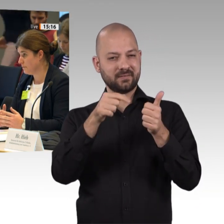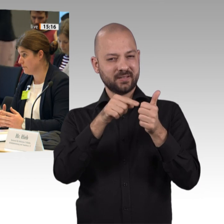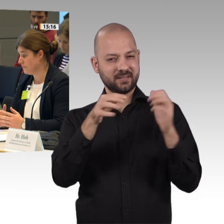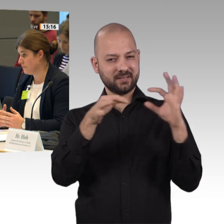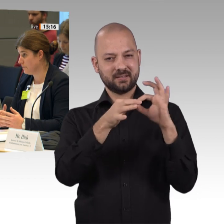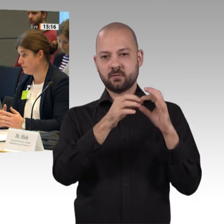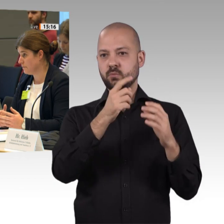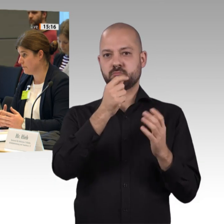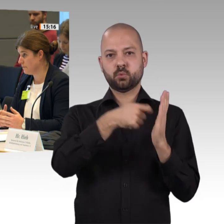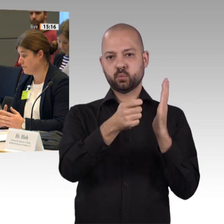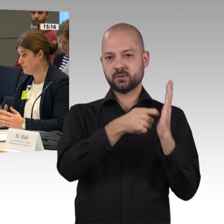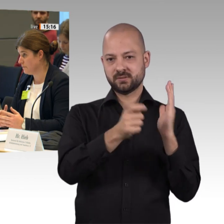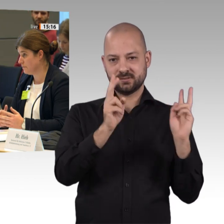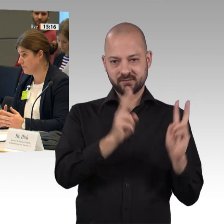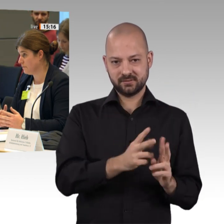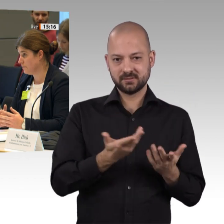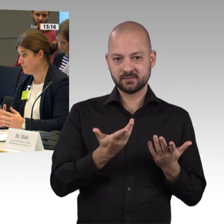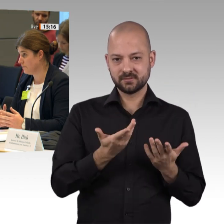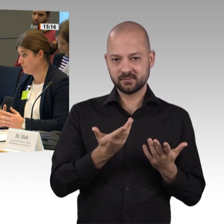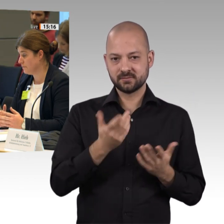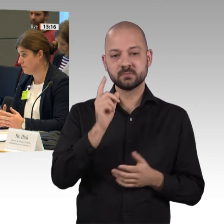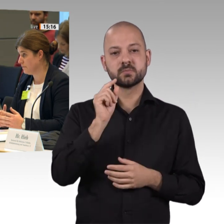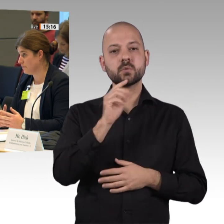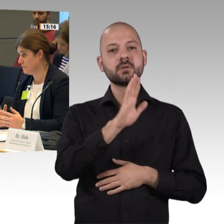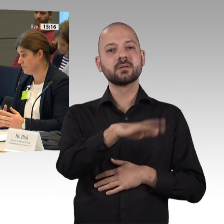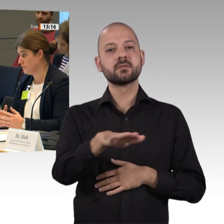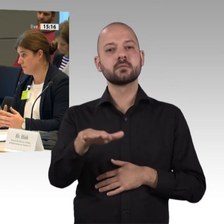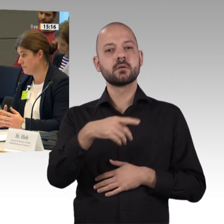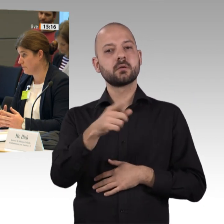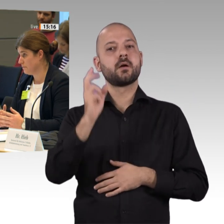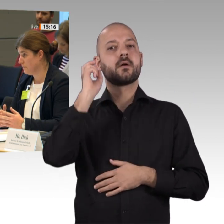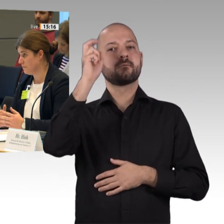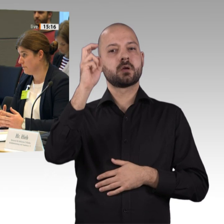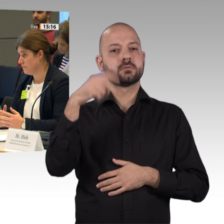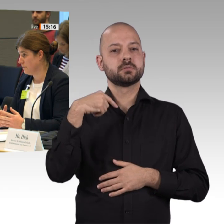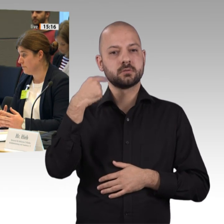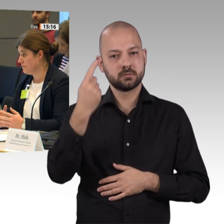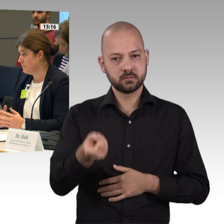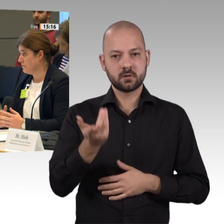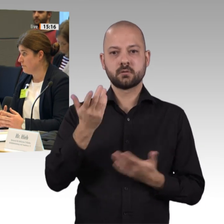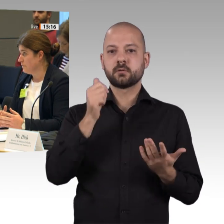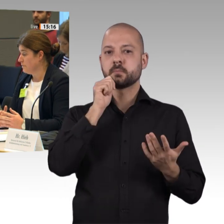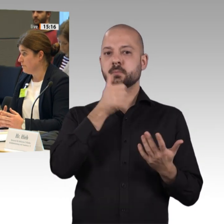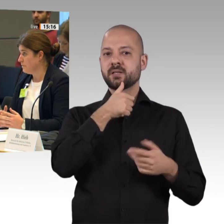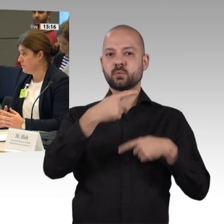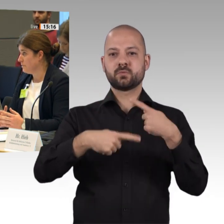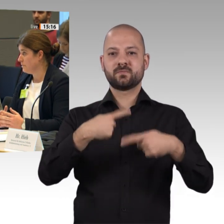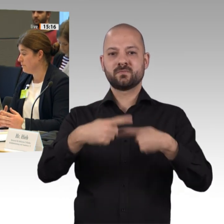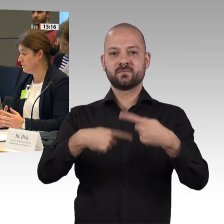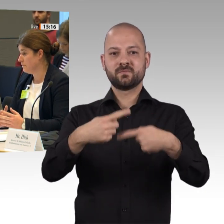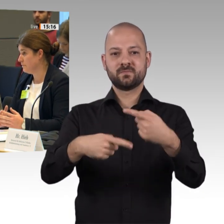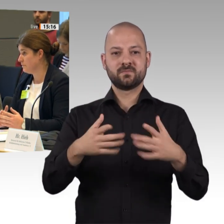über viele Jahre eine Einkommenseinschränkung, bei der es ihnen nicht möglich sein wird, zum Beispiel für die eigene Altersvorsorge